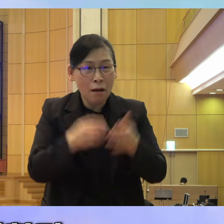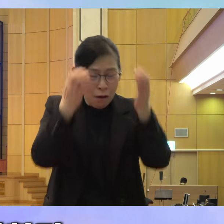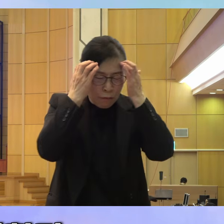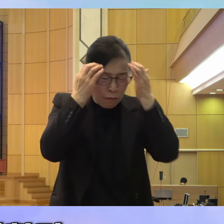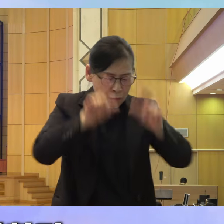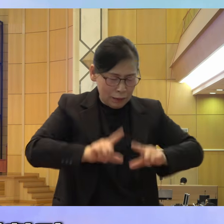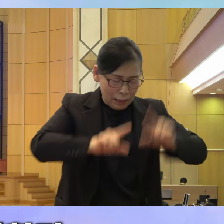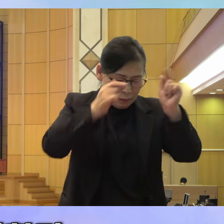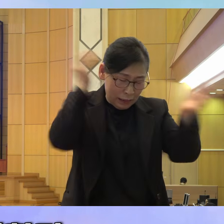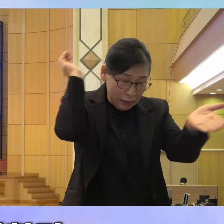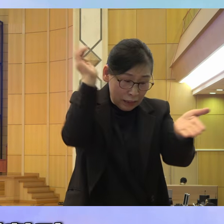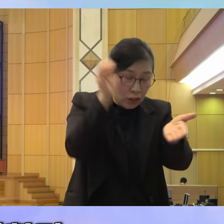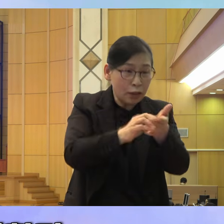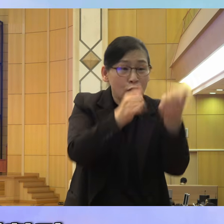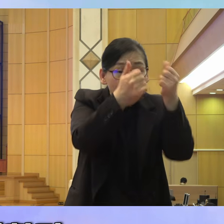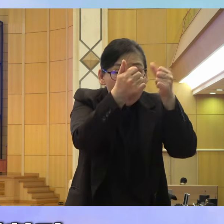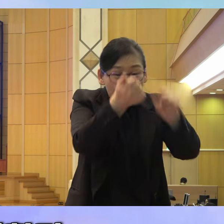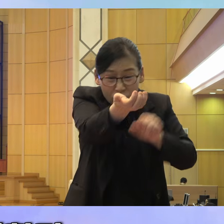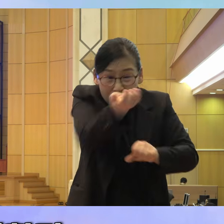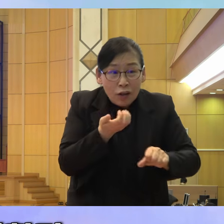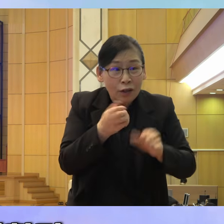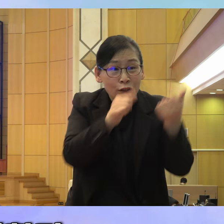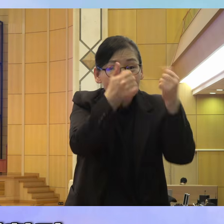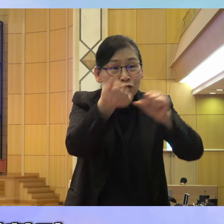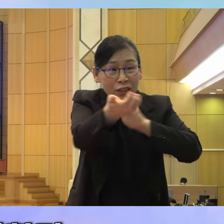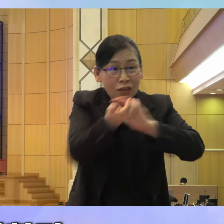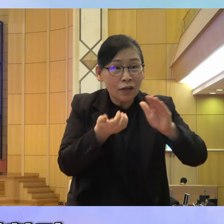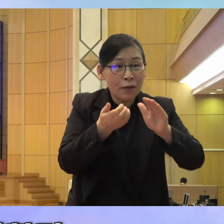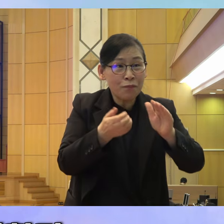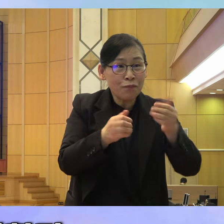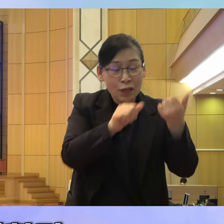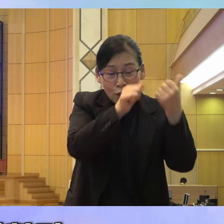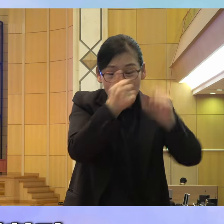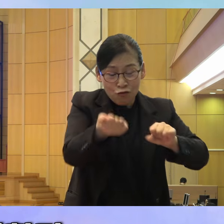곤고한 날이기 전에, 이 말은 죽기 전에, 죽은 다음에